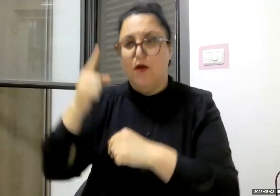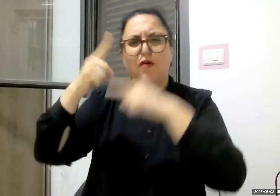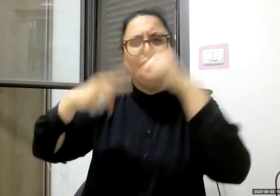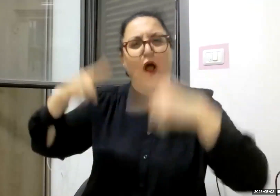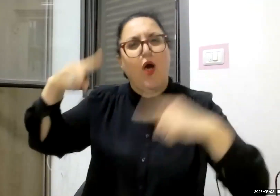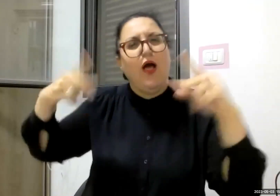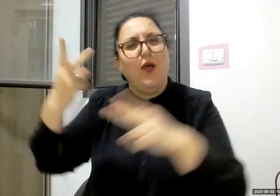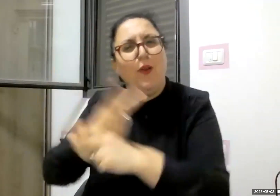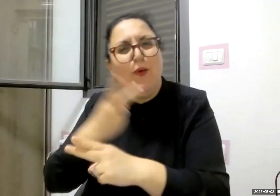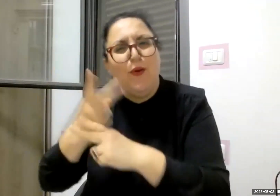פוקלור.